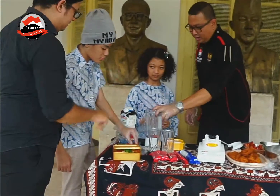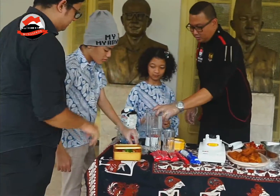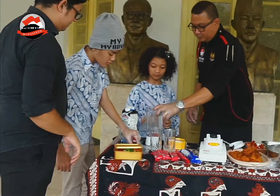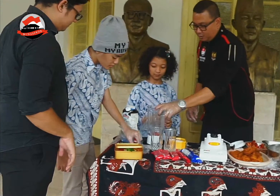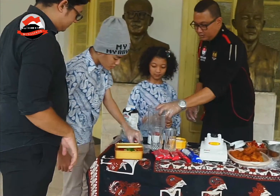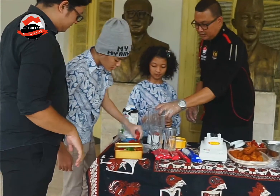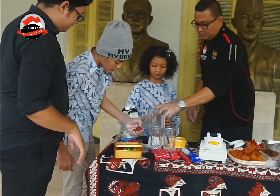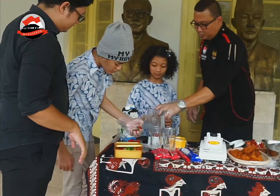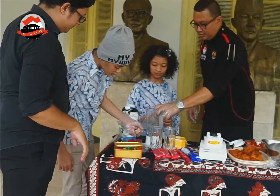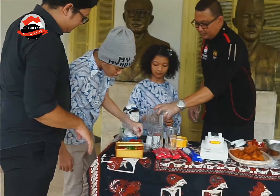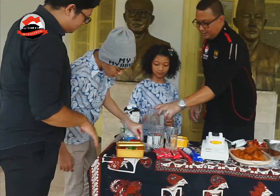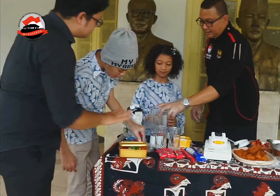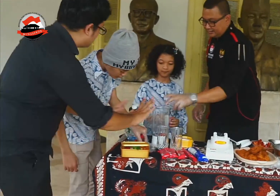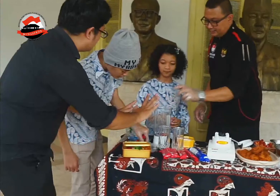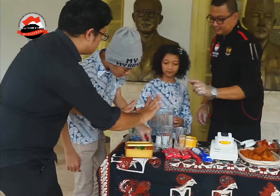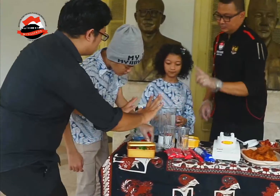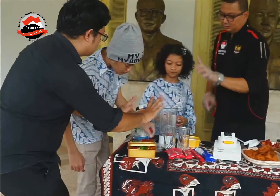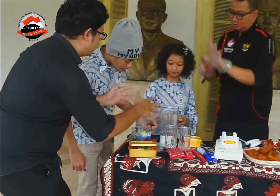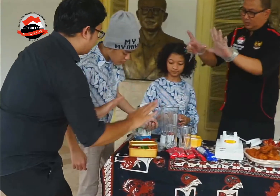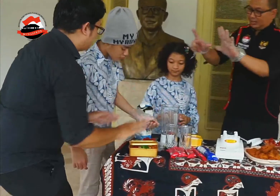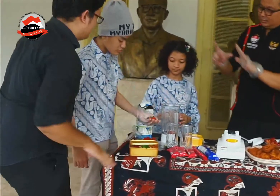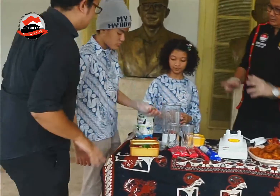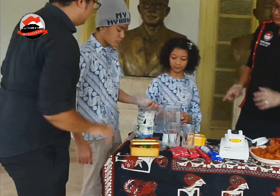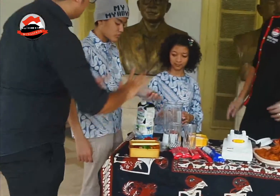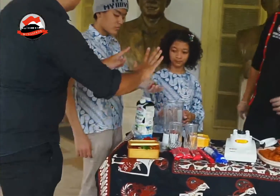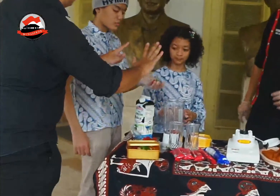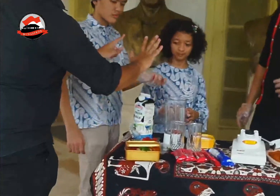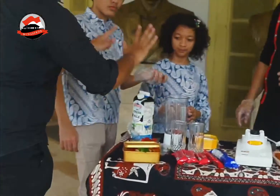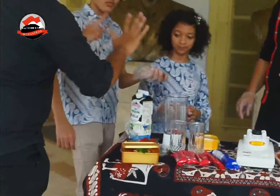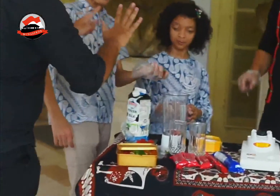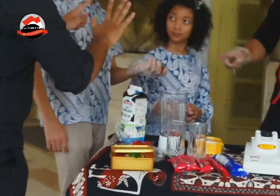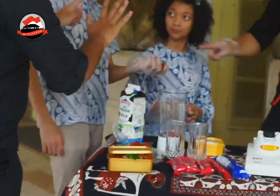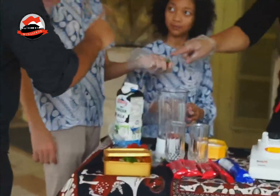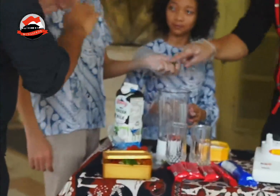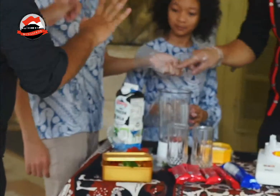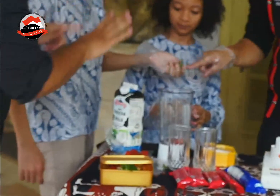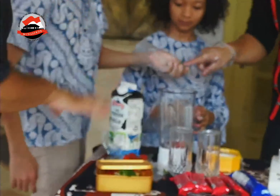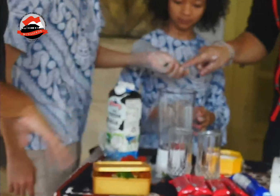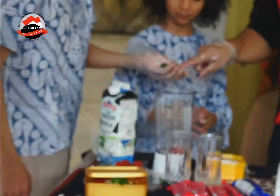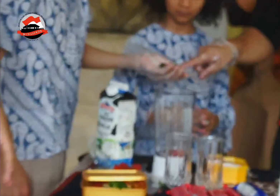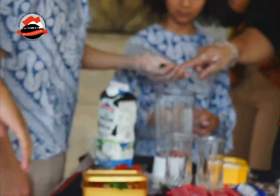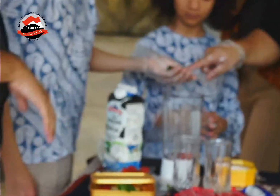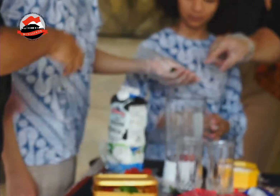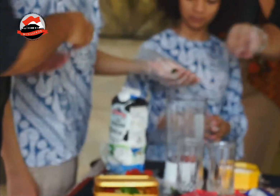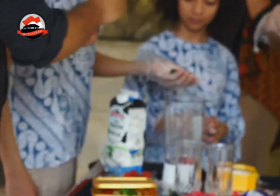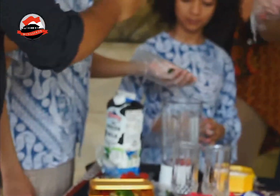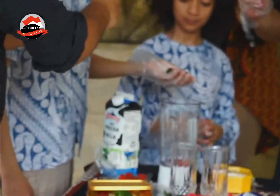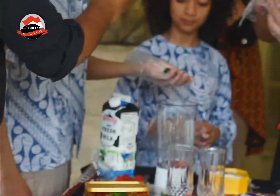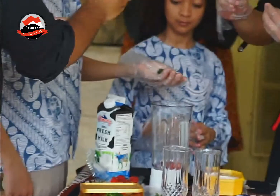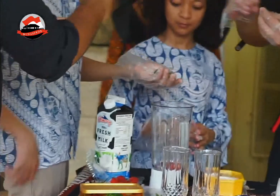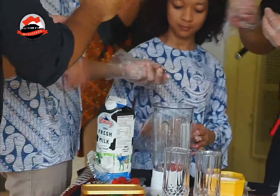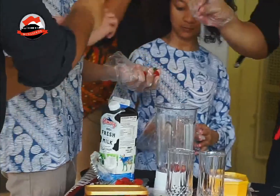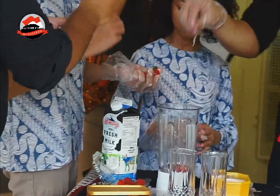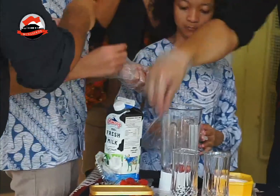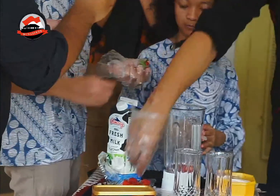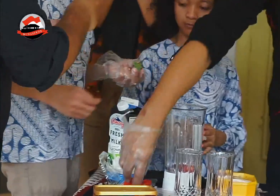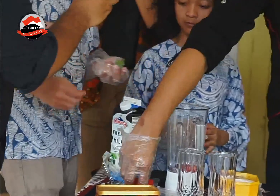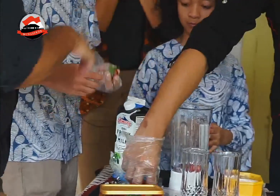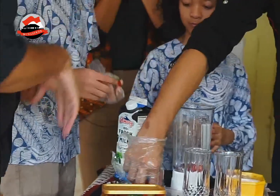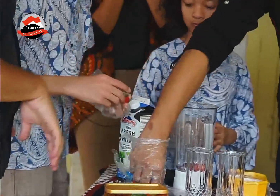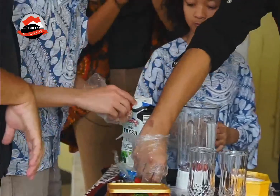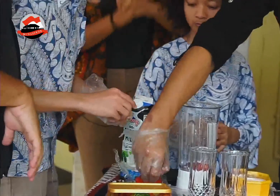Boleh deh untuk Paul jadi 10 deh, tambahin 7 lagi, ya. Tapi hilangin bersihkan dulu.